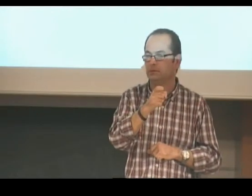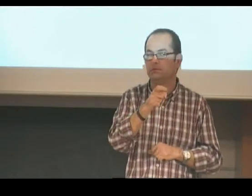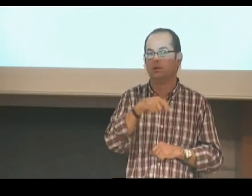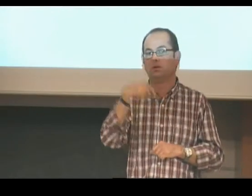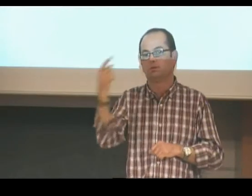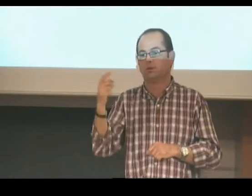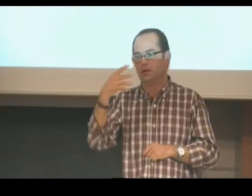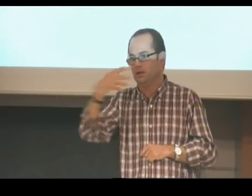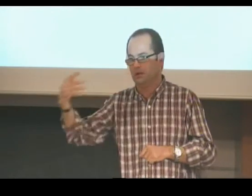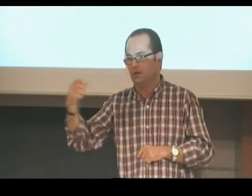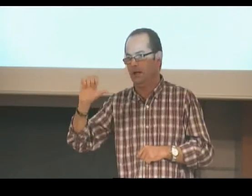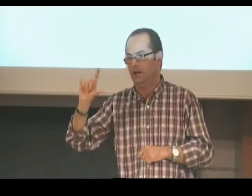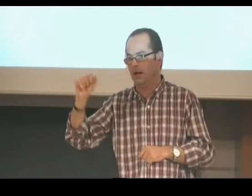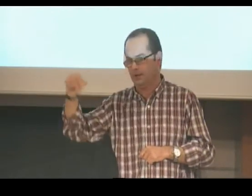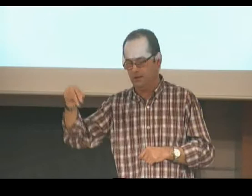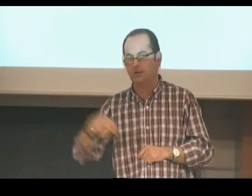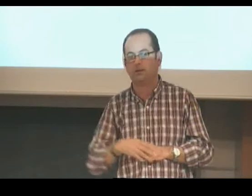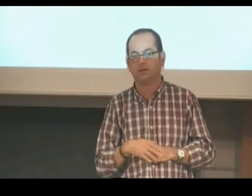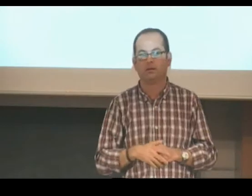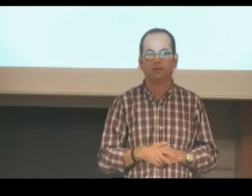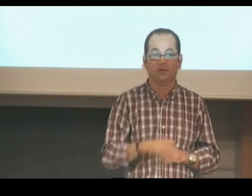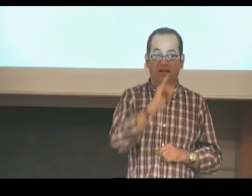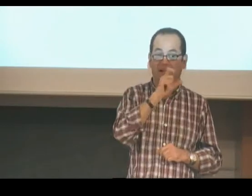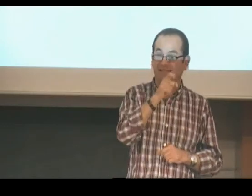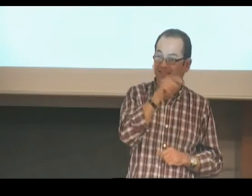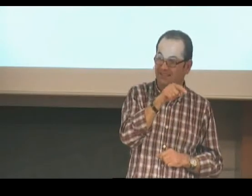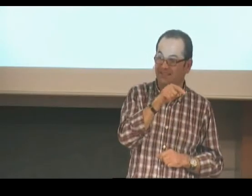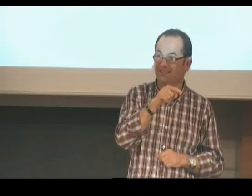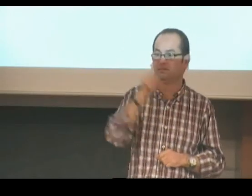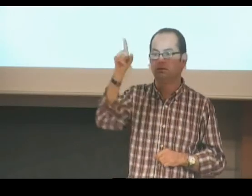és un dels programes que utilitzarem i l'altre és l'ELAN.